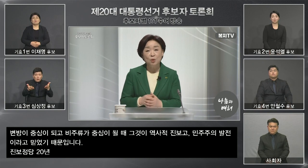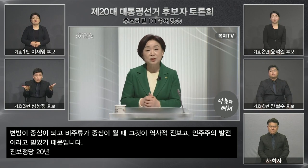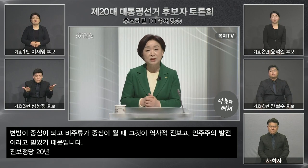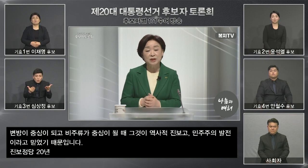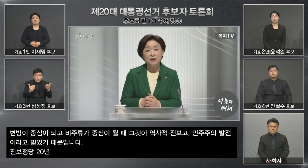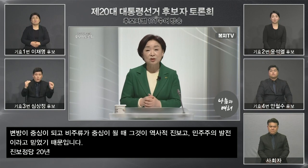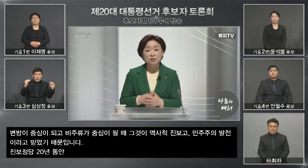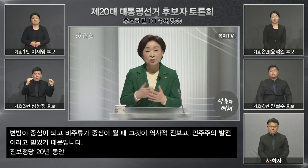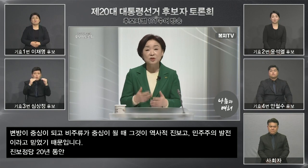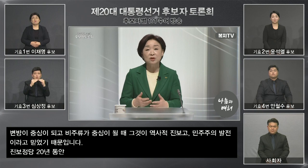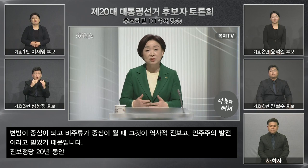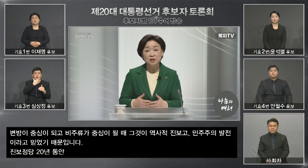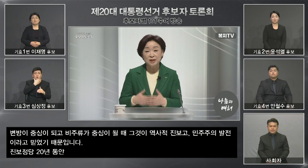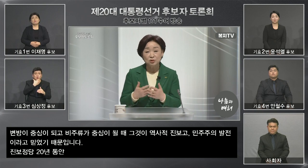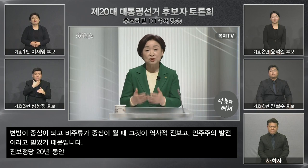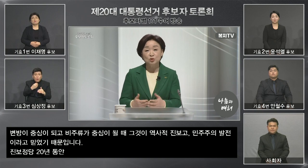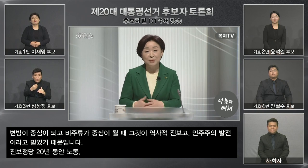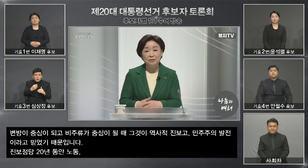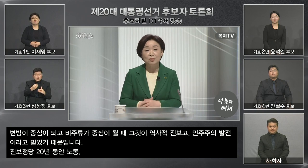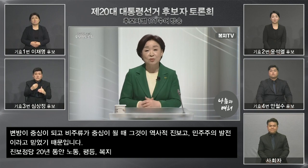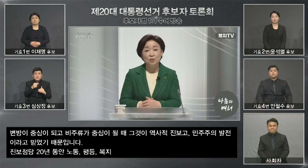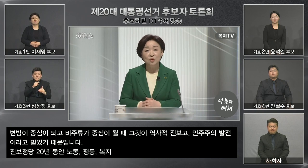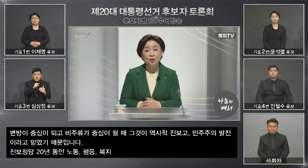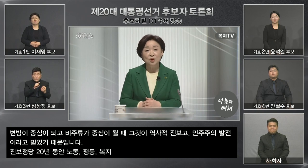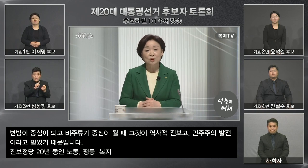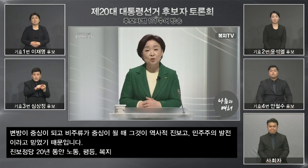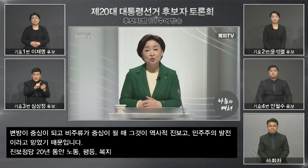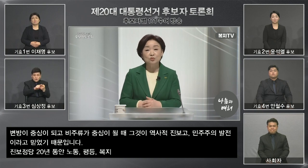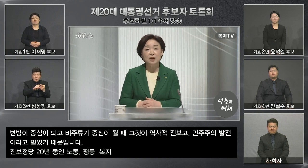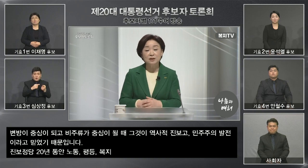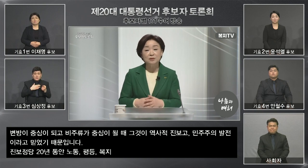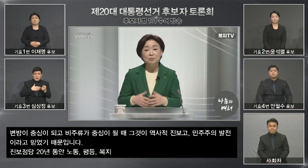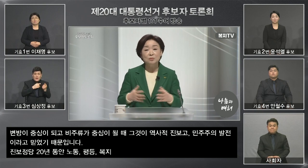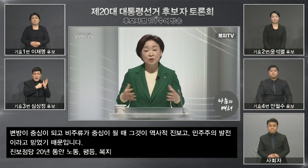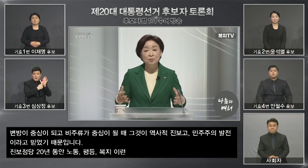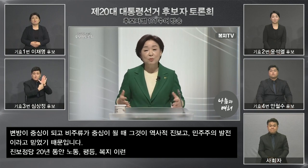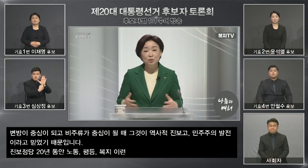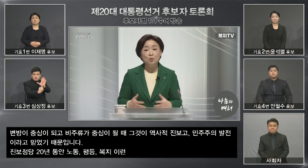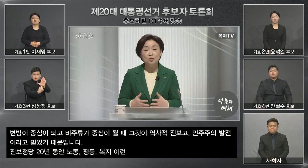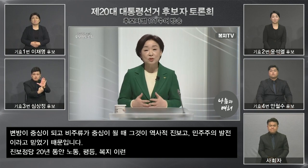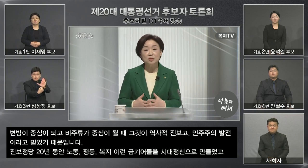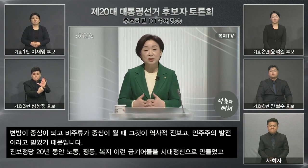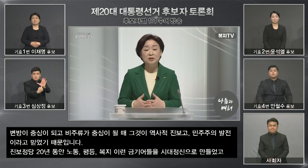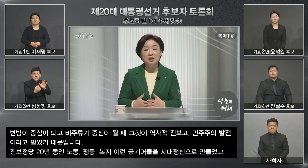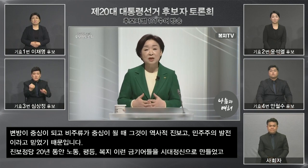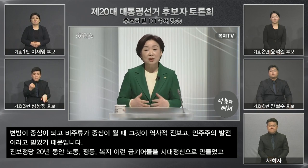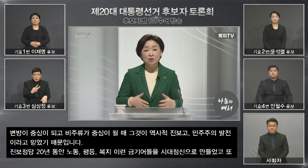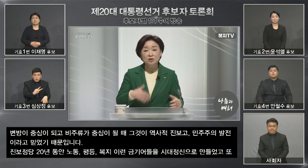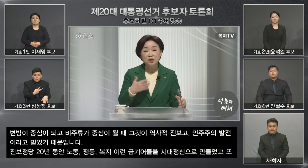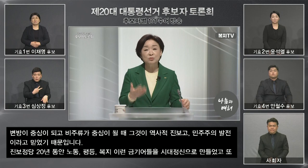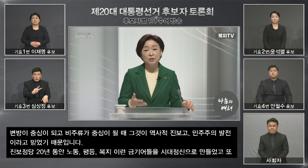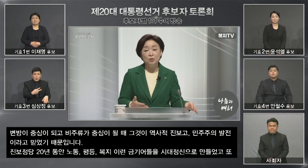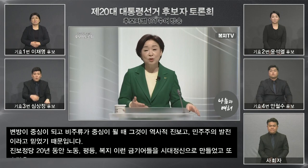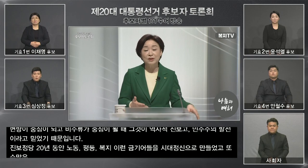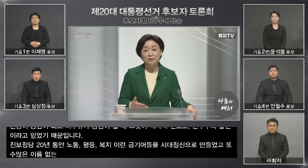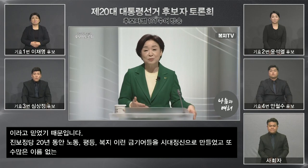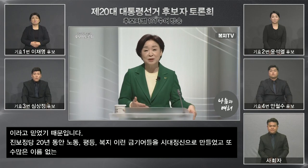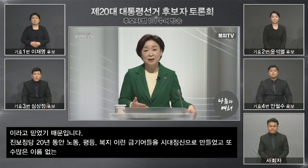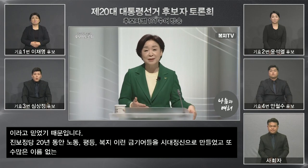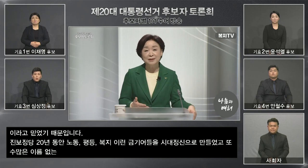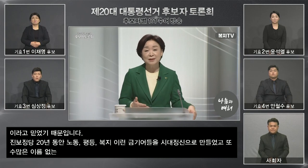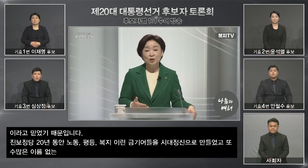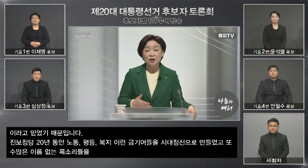평등, 복지 이런 금기어들을 시대정신으로 만들었고 또 수많은 이름 없는 목소리들을 정치 테이블에